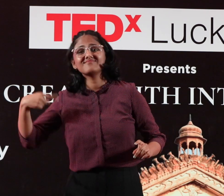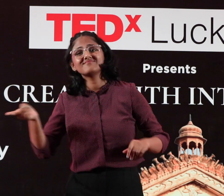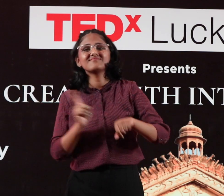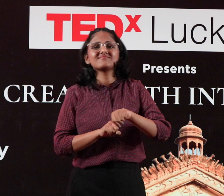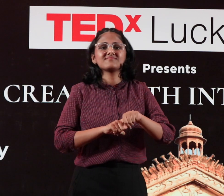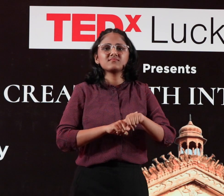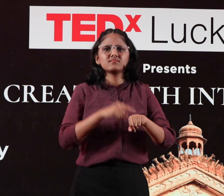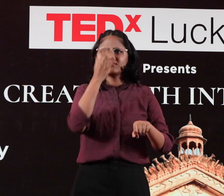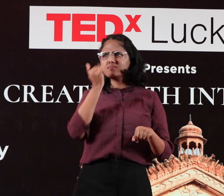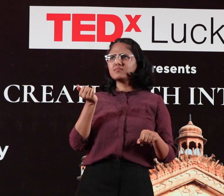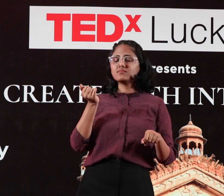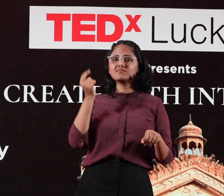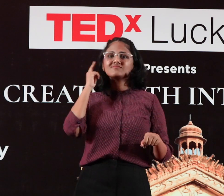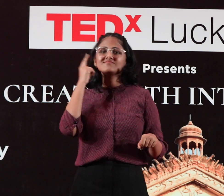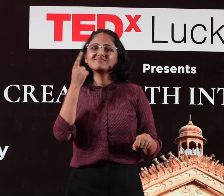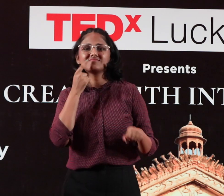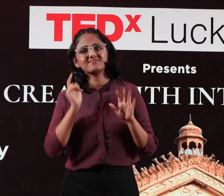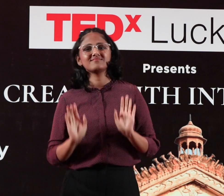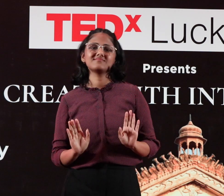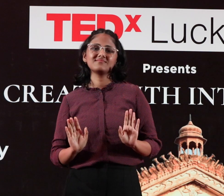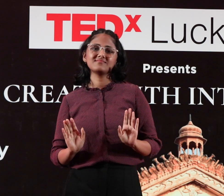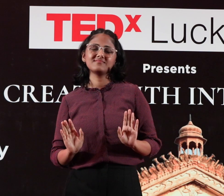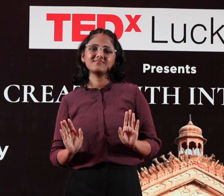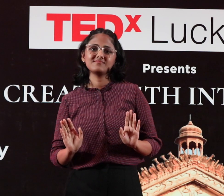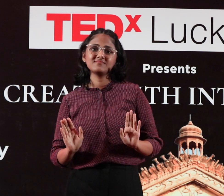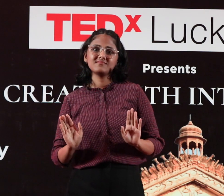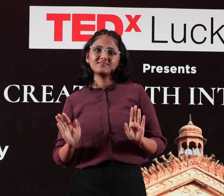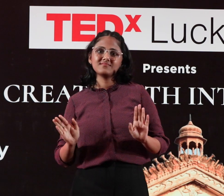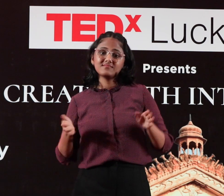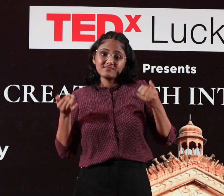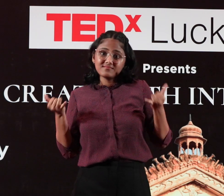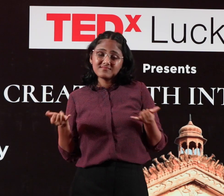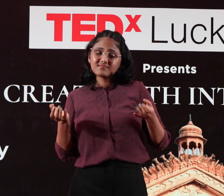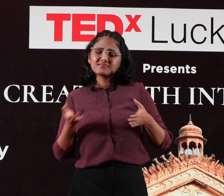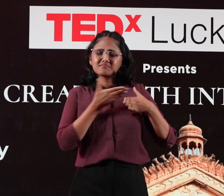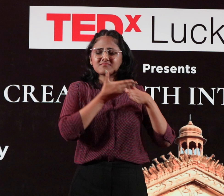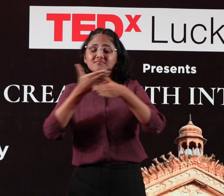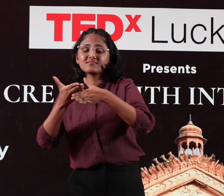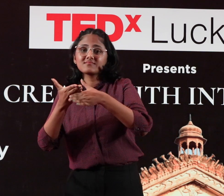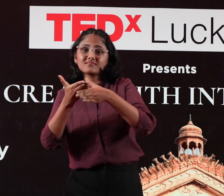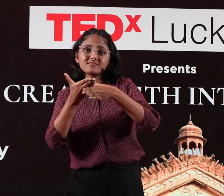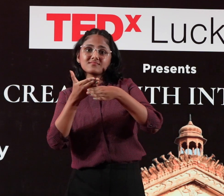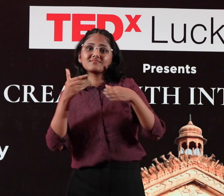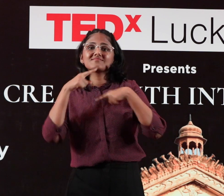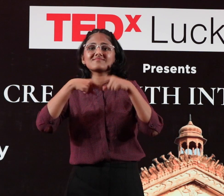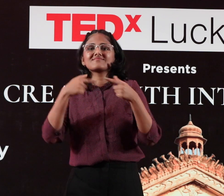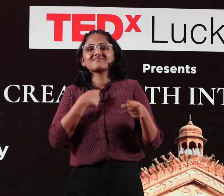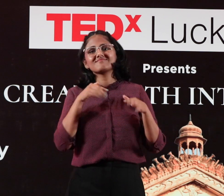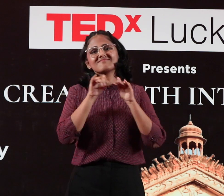क्योंकि वो बोल सुन नहीं सकते। आइए आज मैं जरा आपको बताता हूं उन बच्चों के बारे में। आज भी